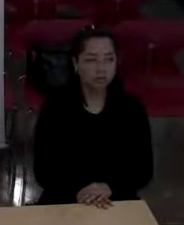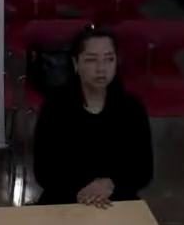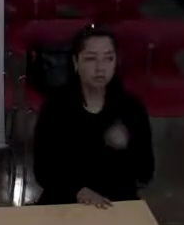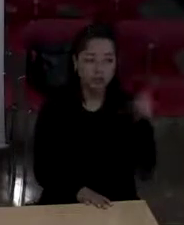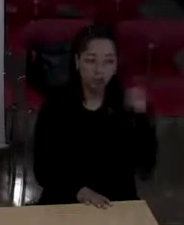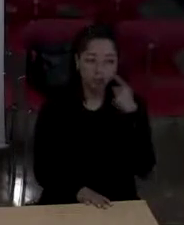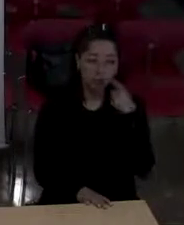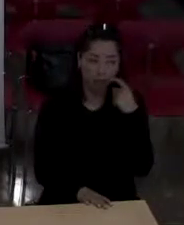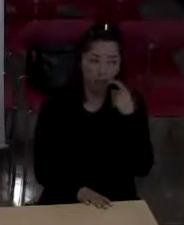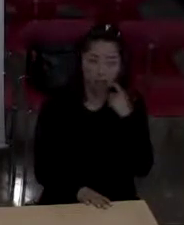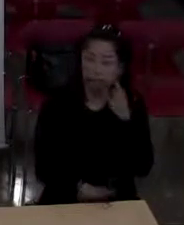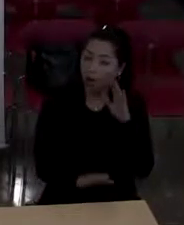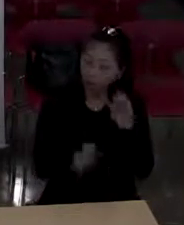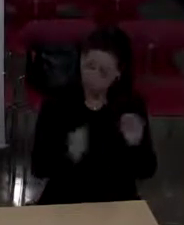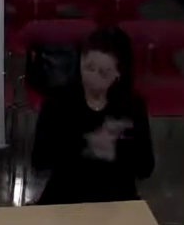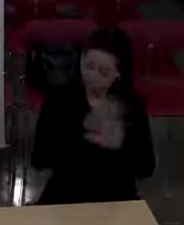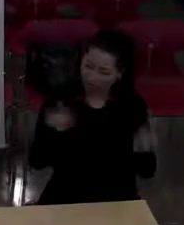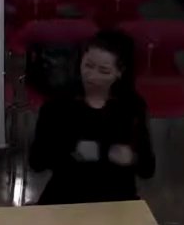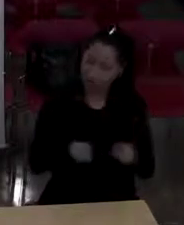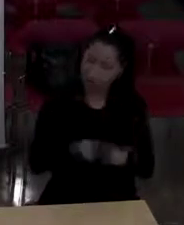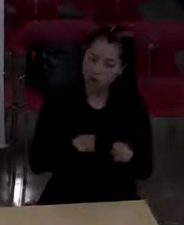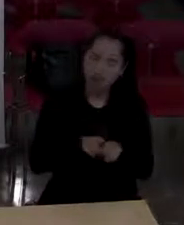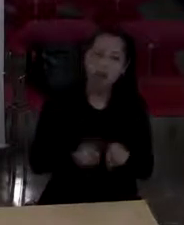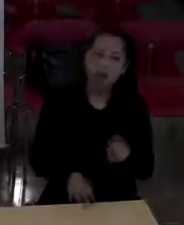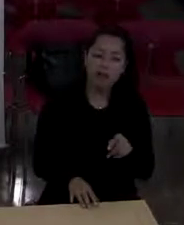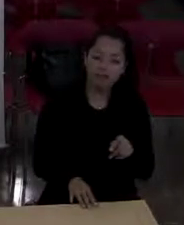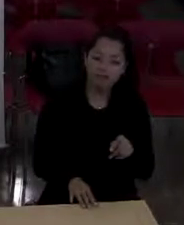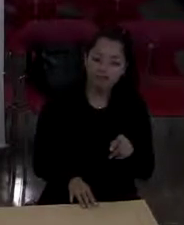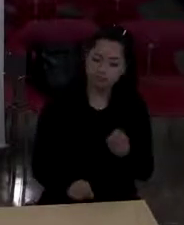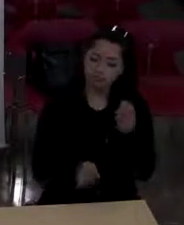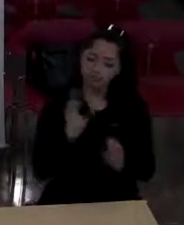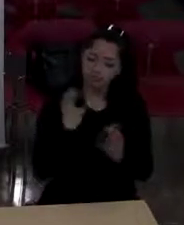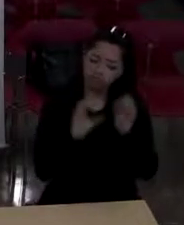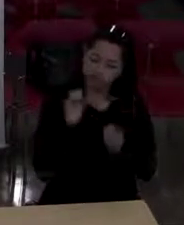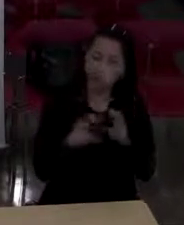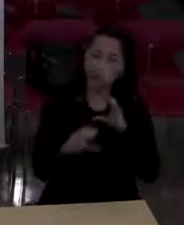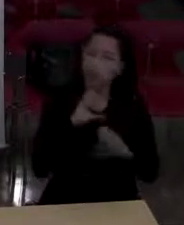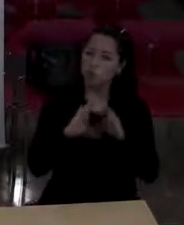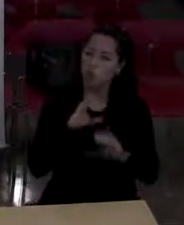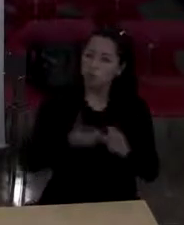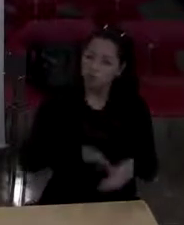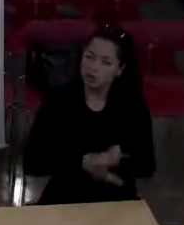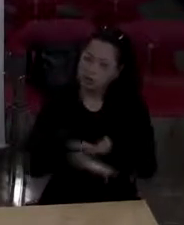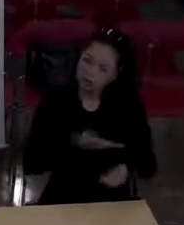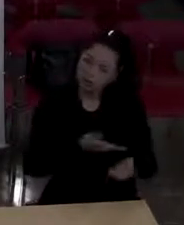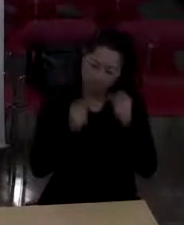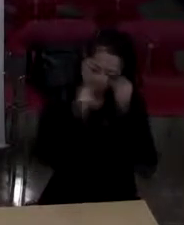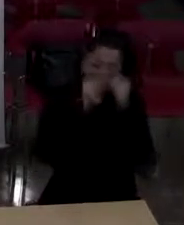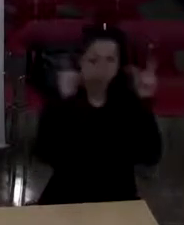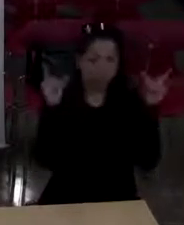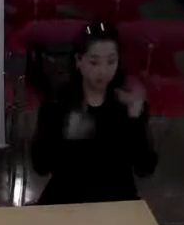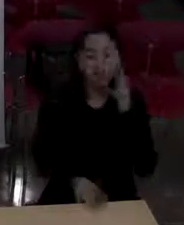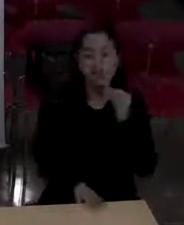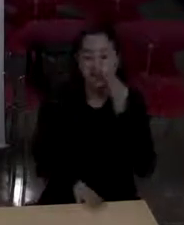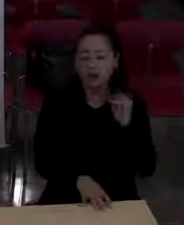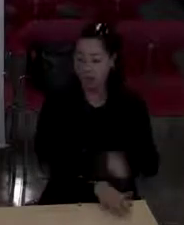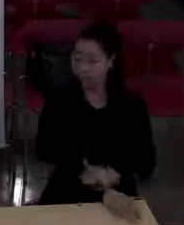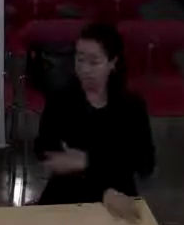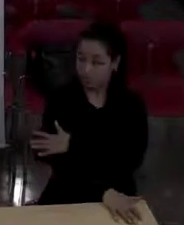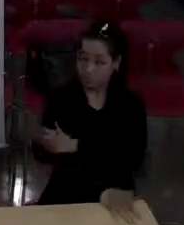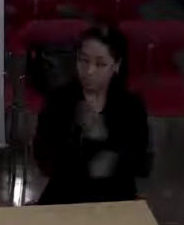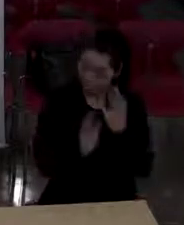porque, claro, un niño que no te habla, tienes que comunicarte con él. Entonces está muy bien, ha sido una experiencia muy bonita. La